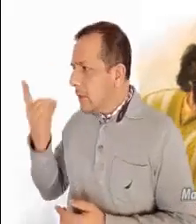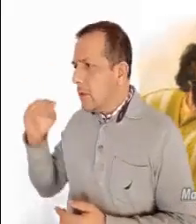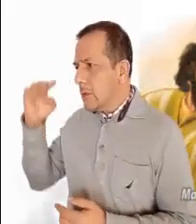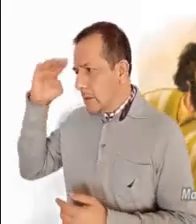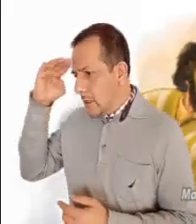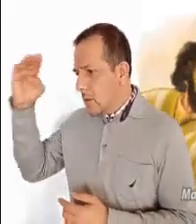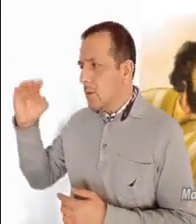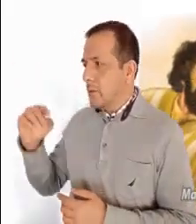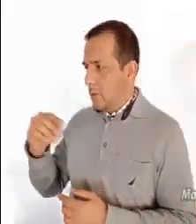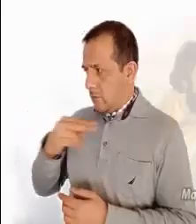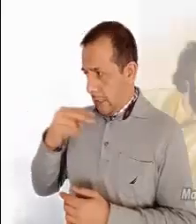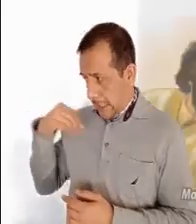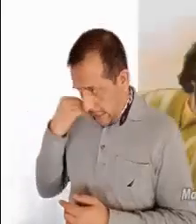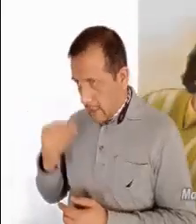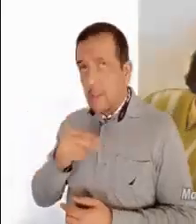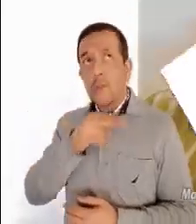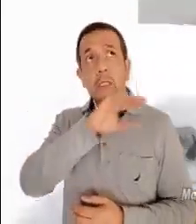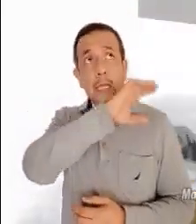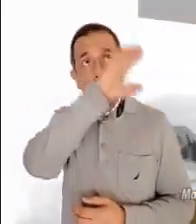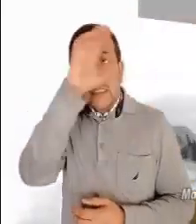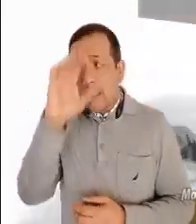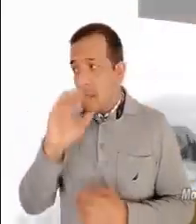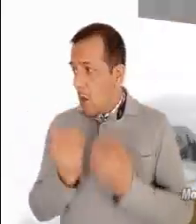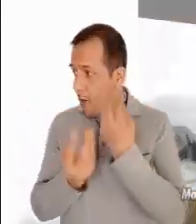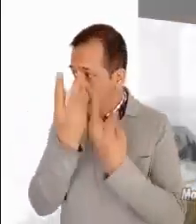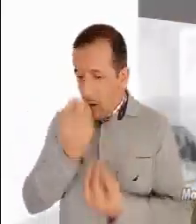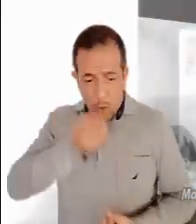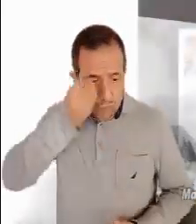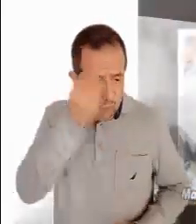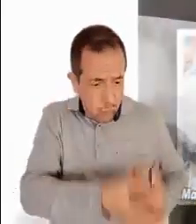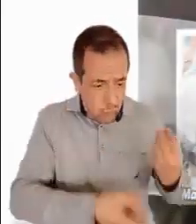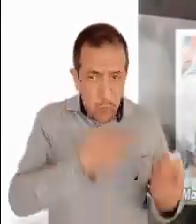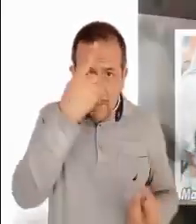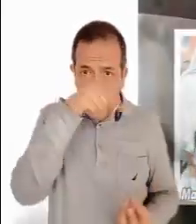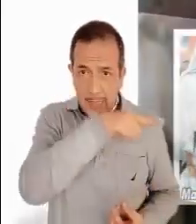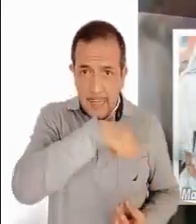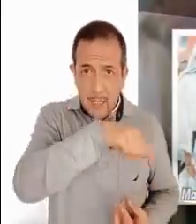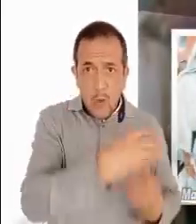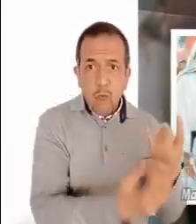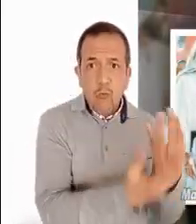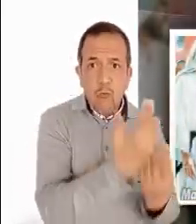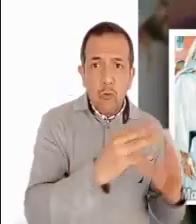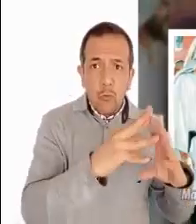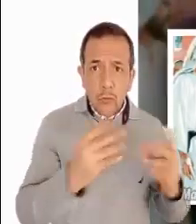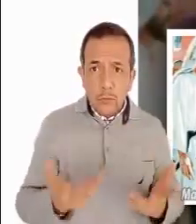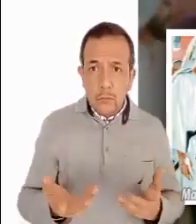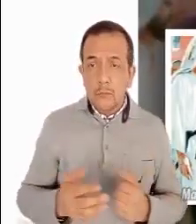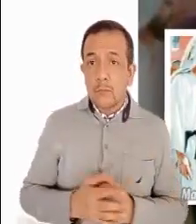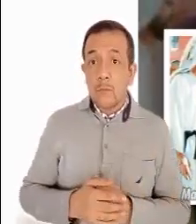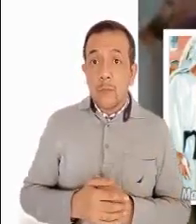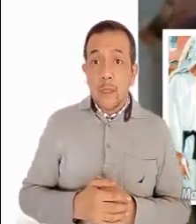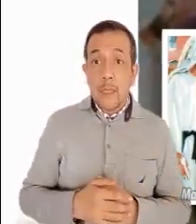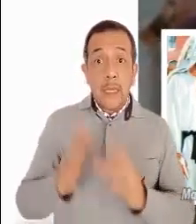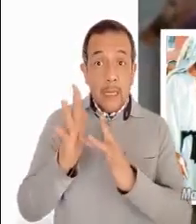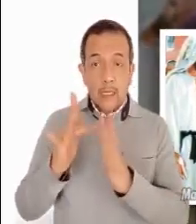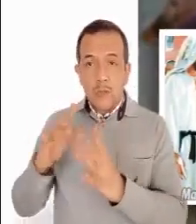Señor, ¿quieres que hagamos bajar fuego del cielo para que acabe con ellos? Pero